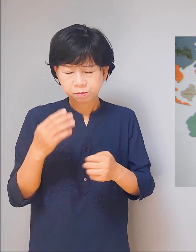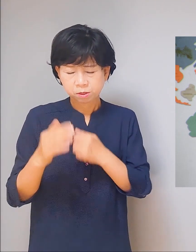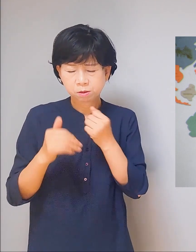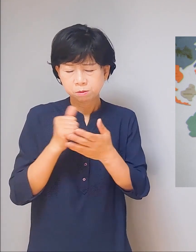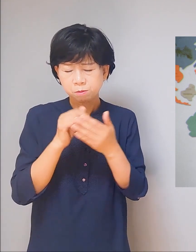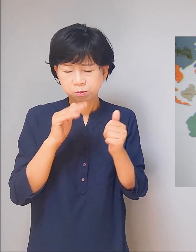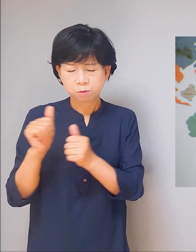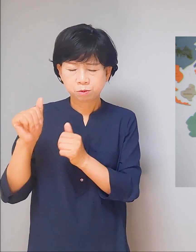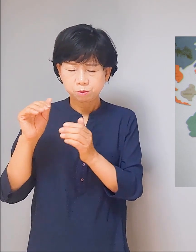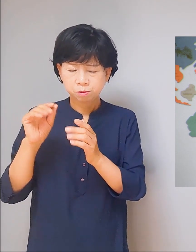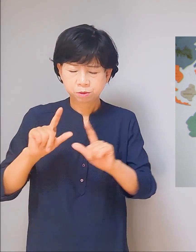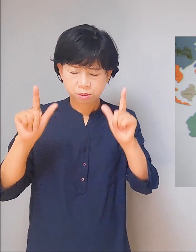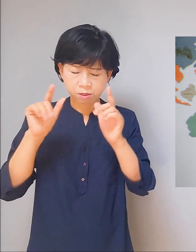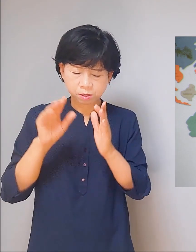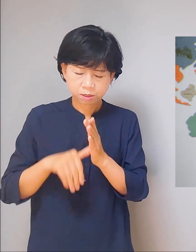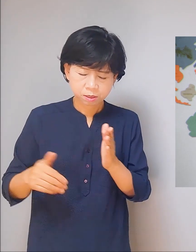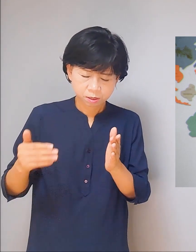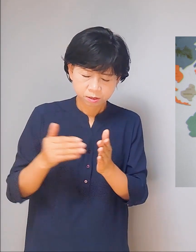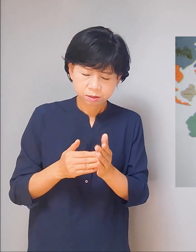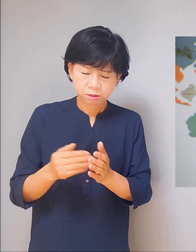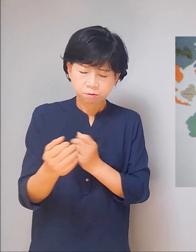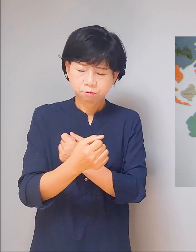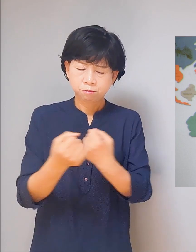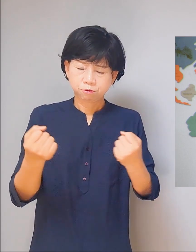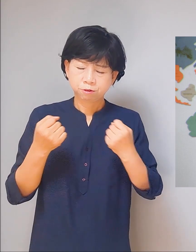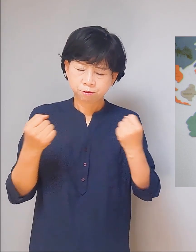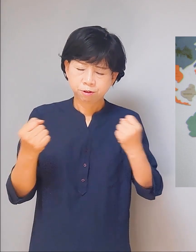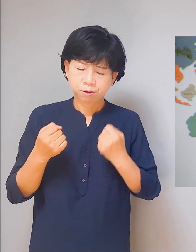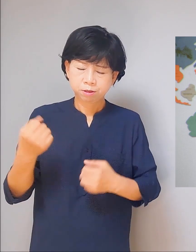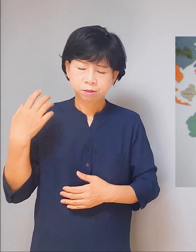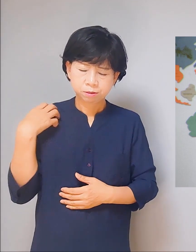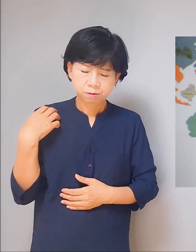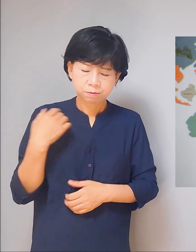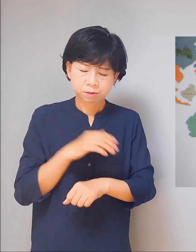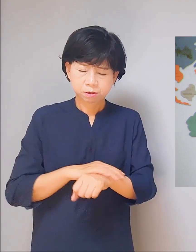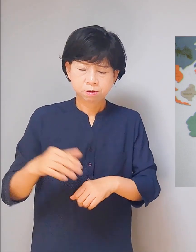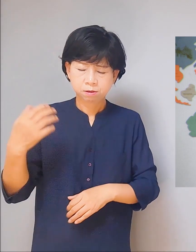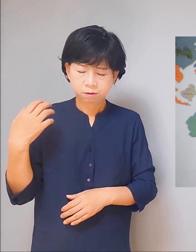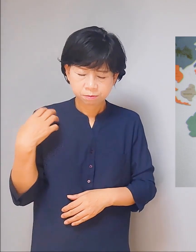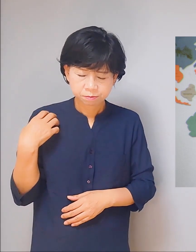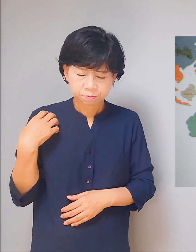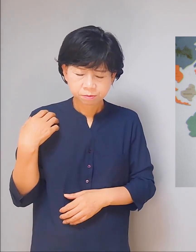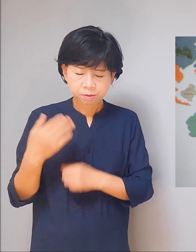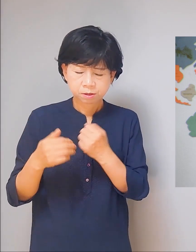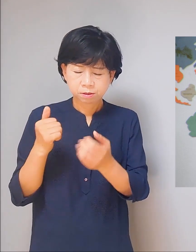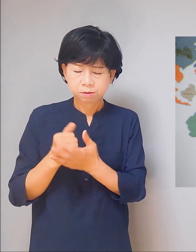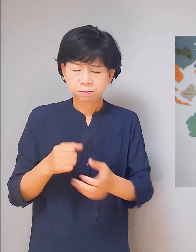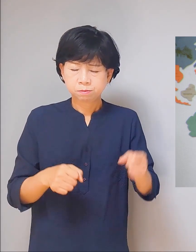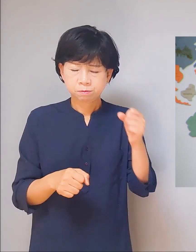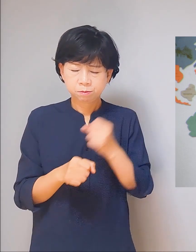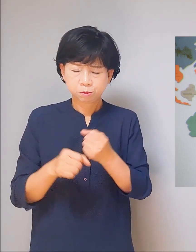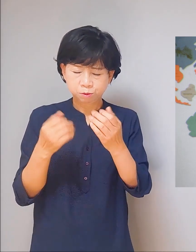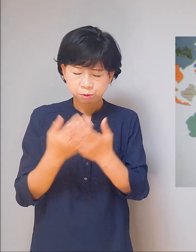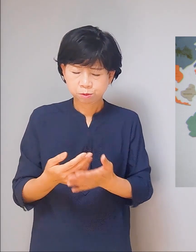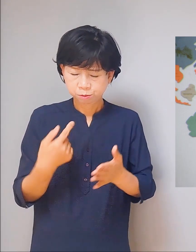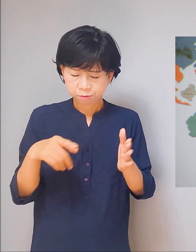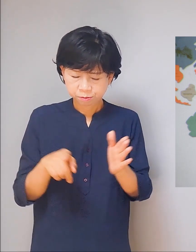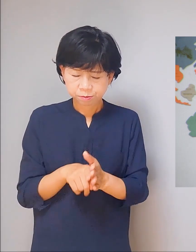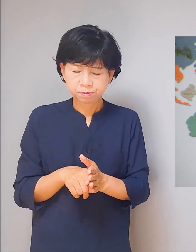부르시는 그날까지 건강하시게 사명 감당 잘 하실 수 있도록 우리 하나님이 회복시켜 주실